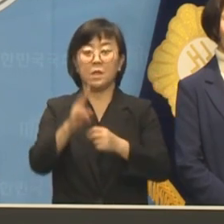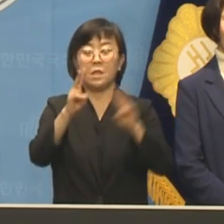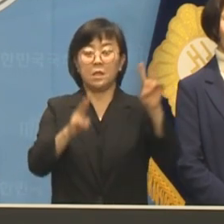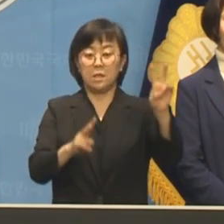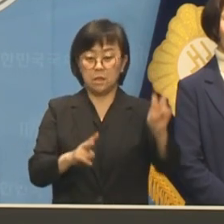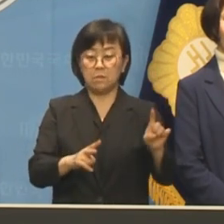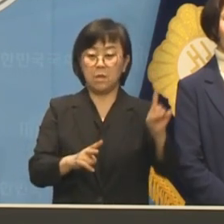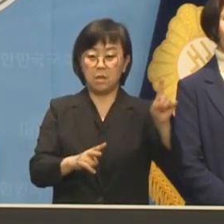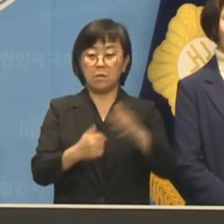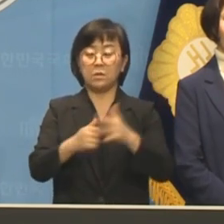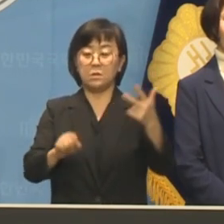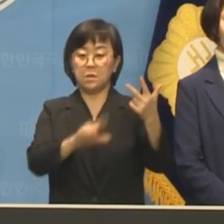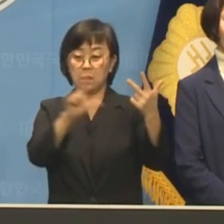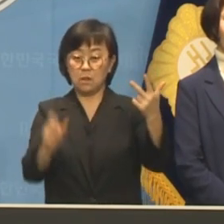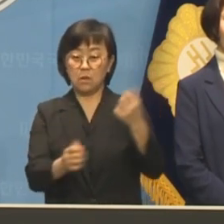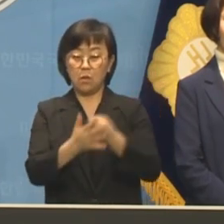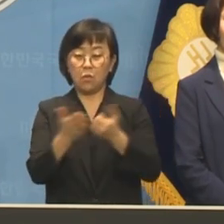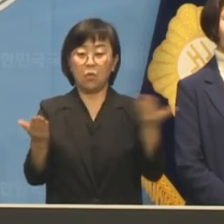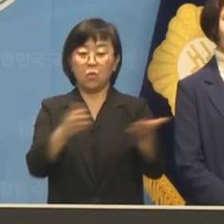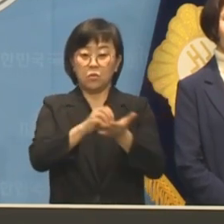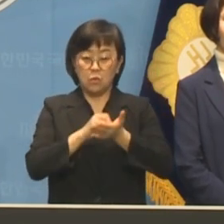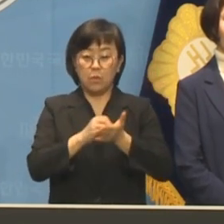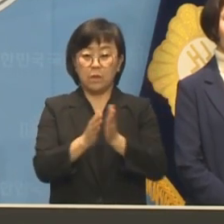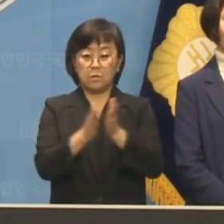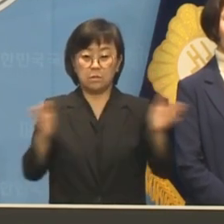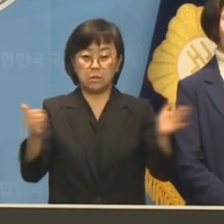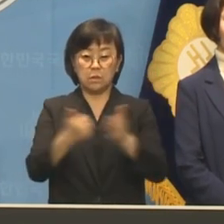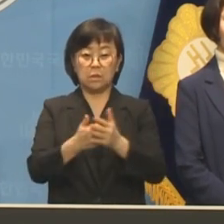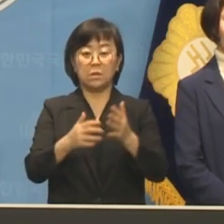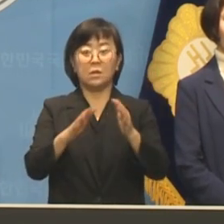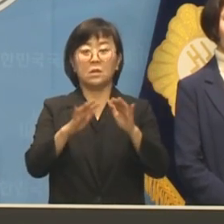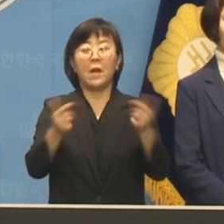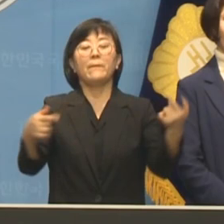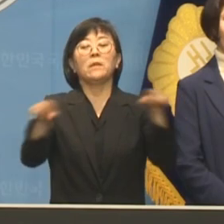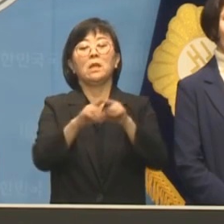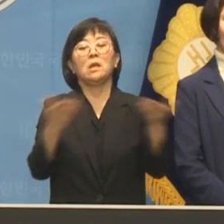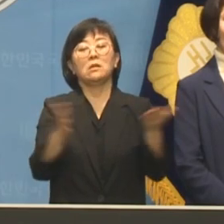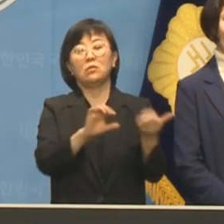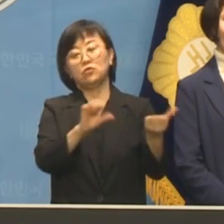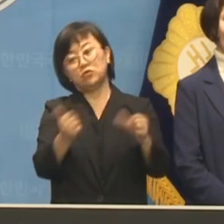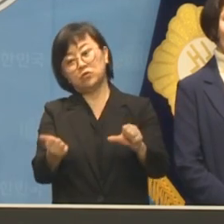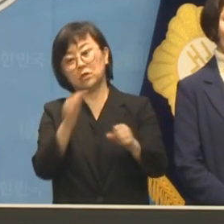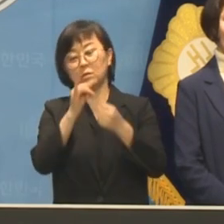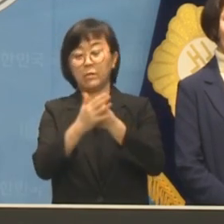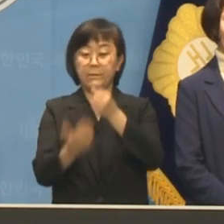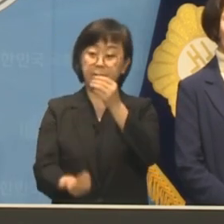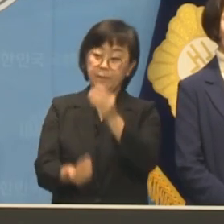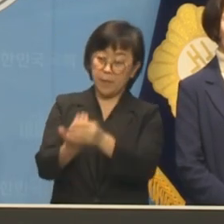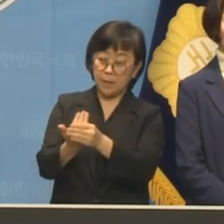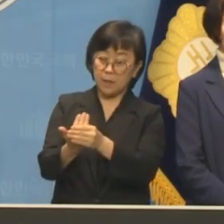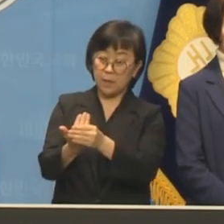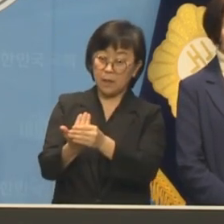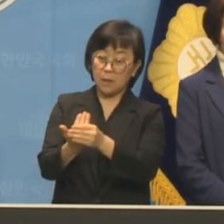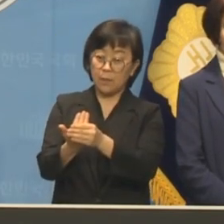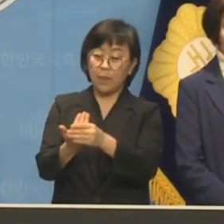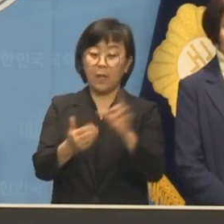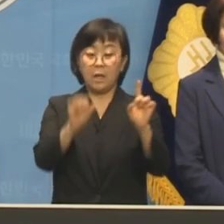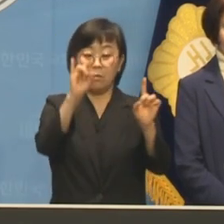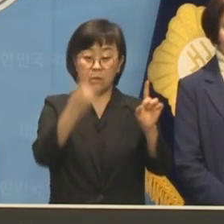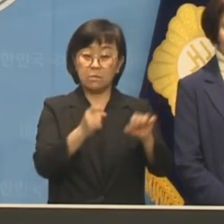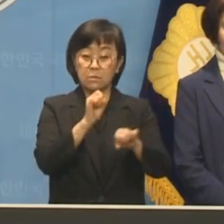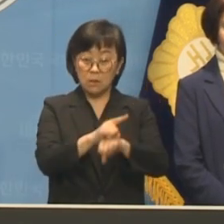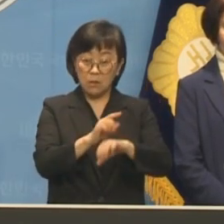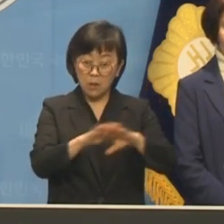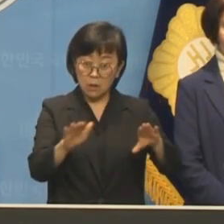7월 노동조합 출범 이후에도 동료들의 순직은 계속되고 있습니다. 순직 사고가 발생하면 일회성 대책으로